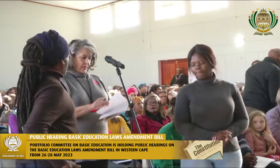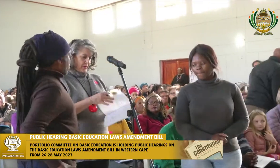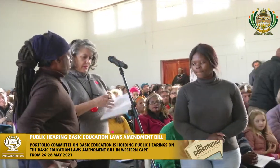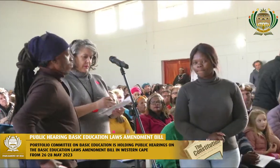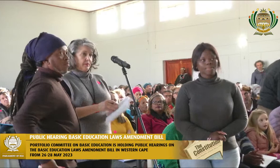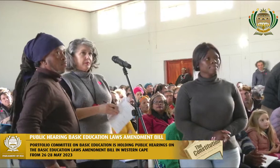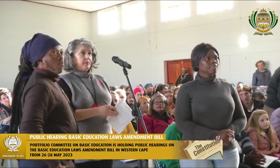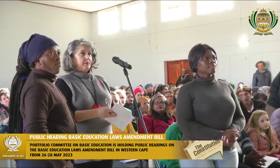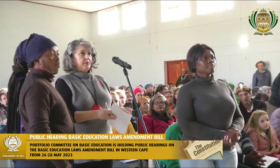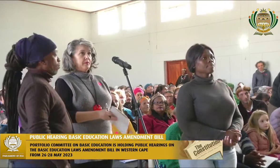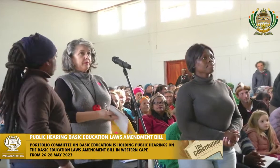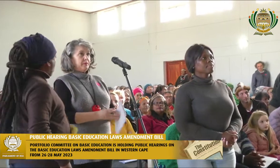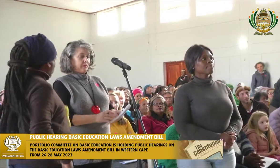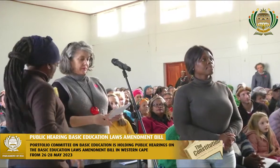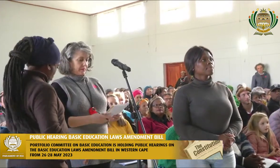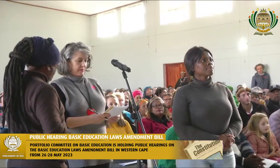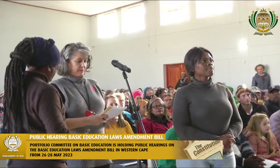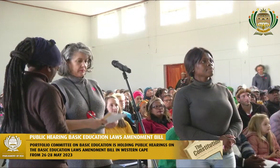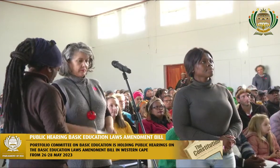Sorry pa.